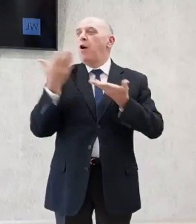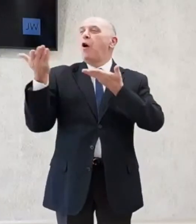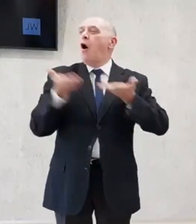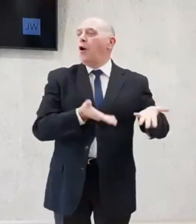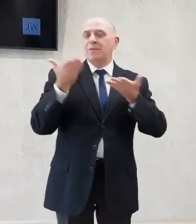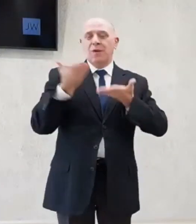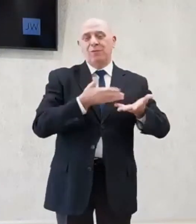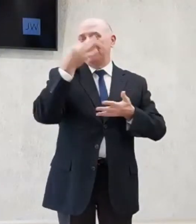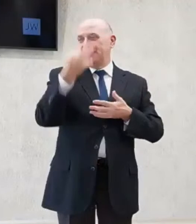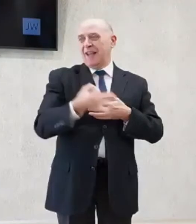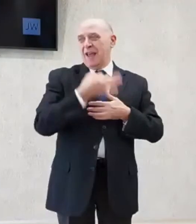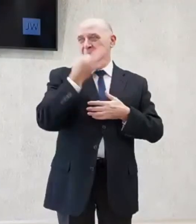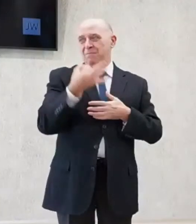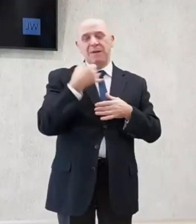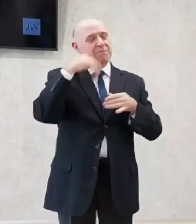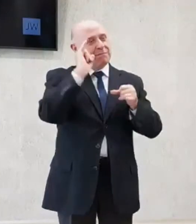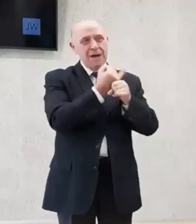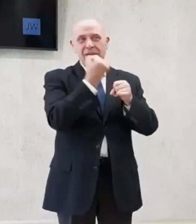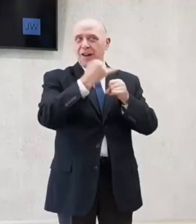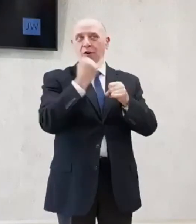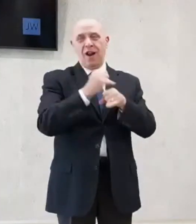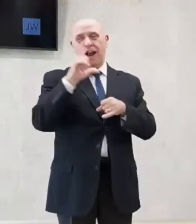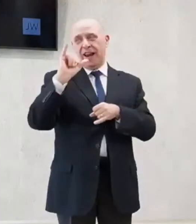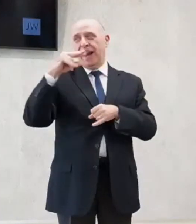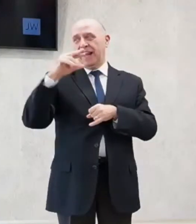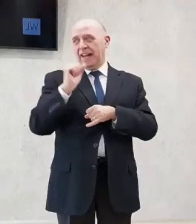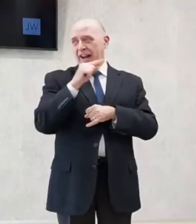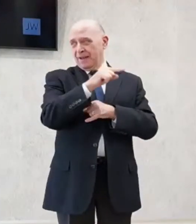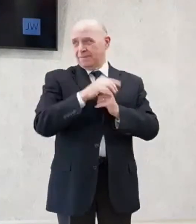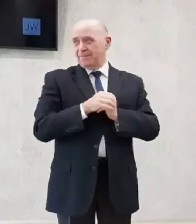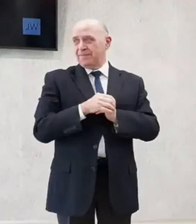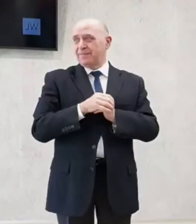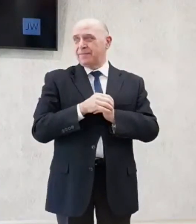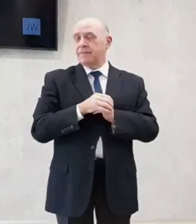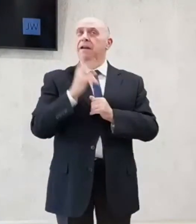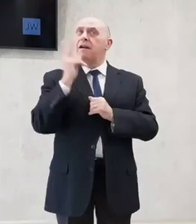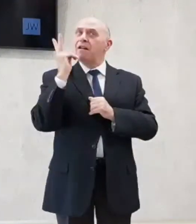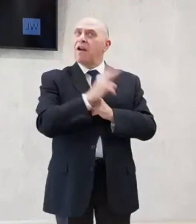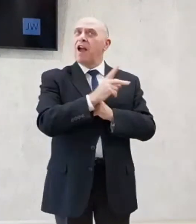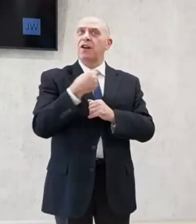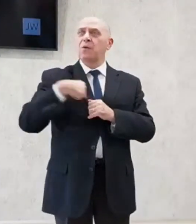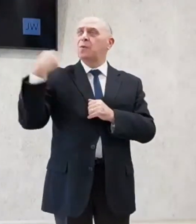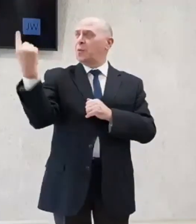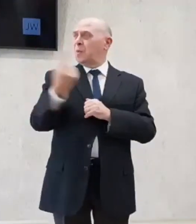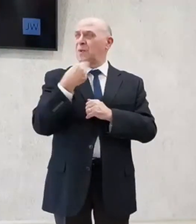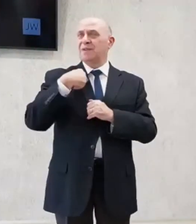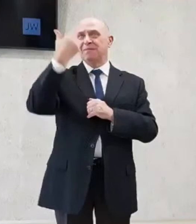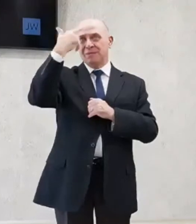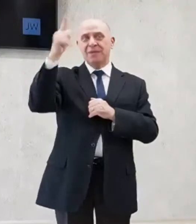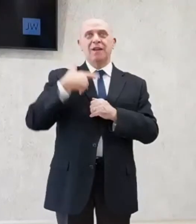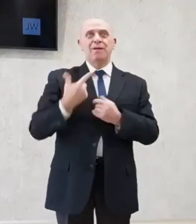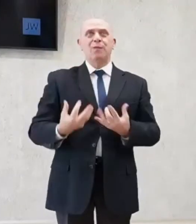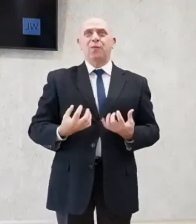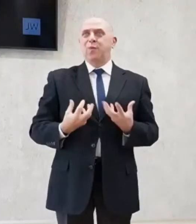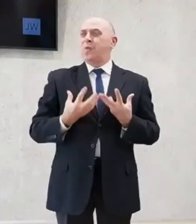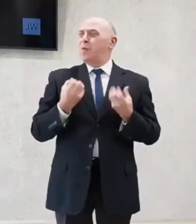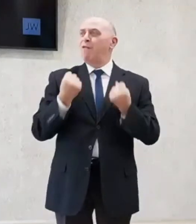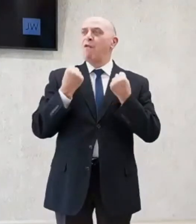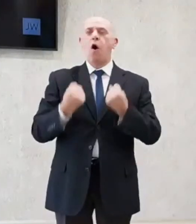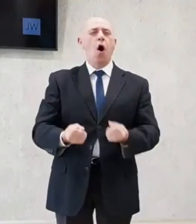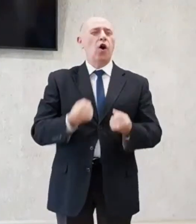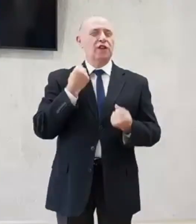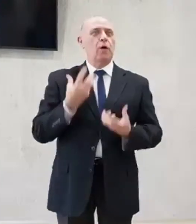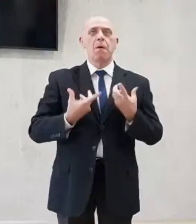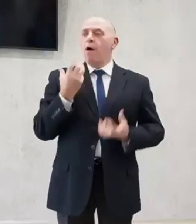prima tutti Noi ricordiamo ad esempio il suo grande Zero nell'opera di predicazione non trascurava mai nessuna